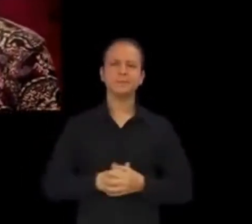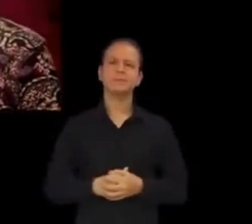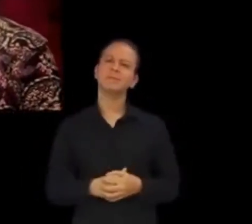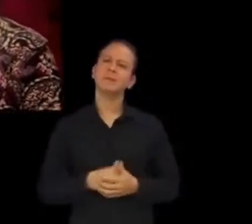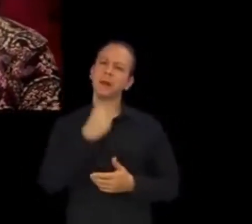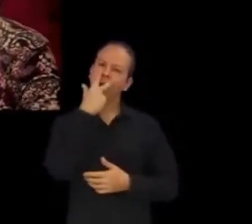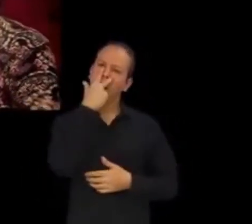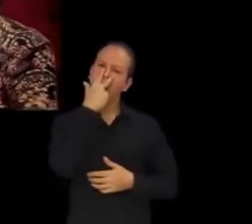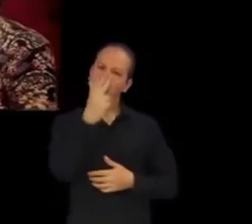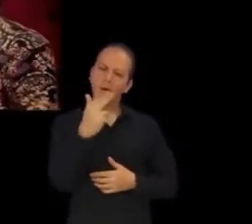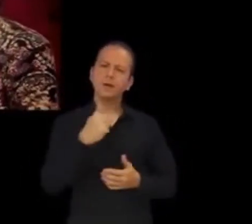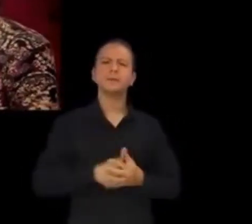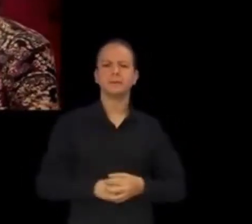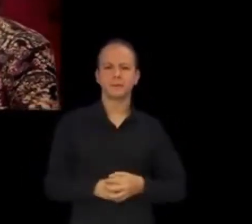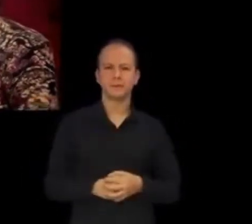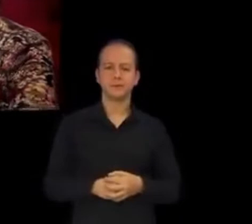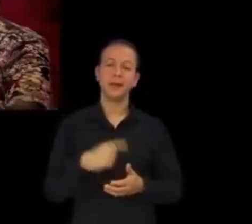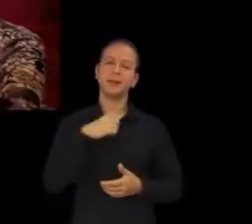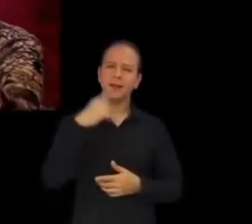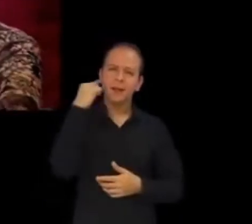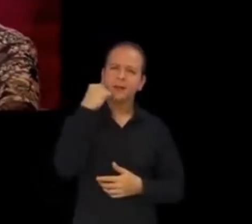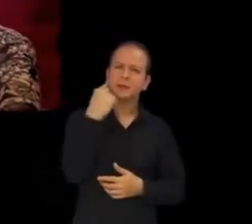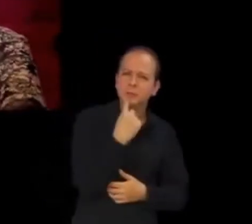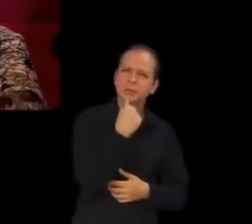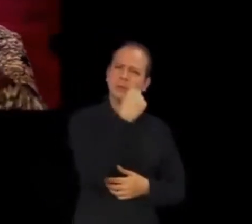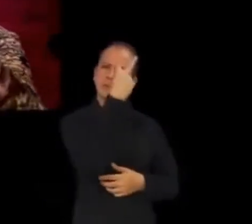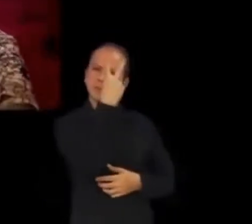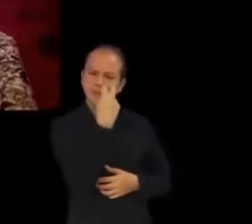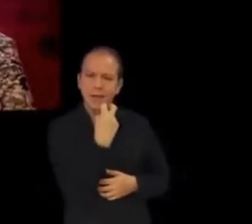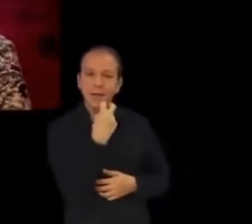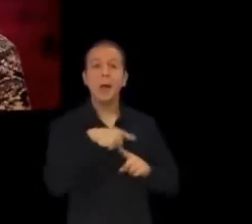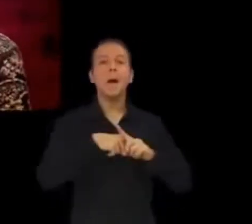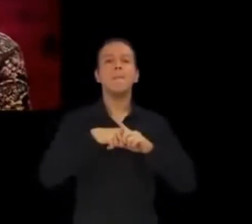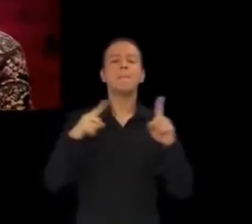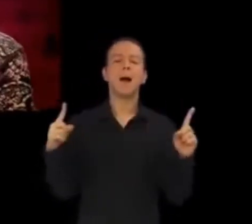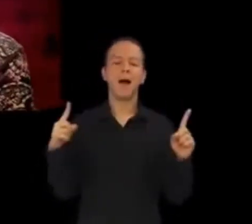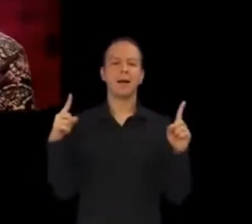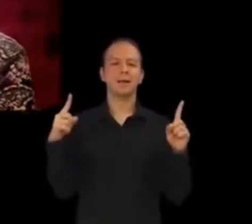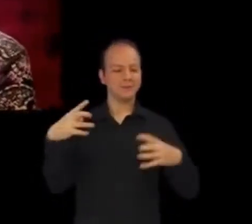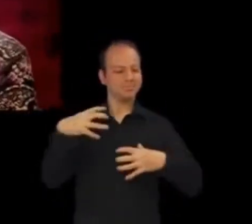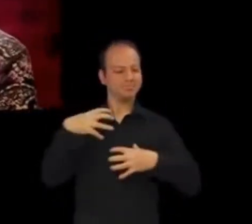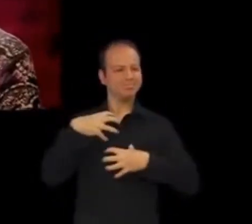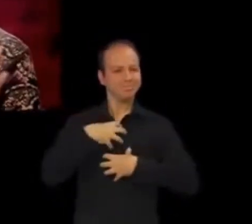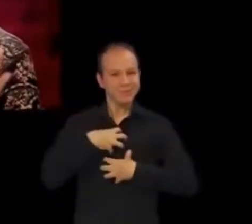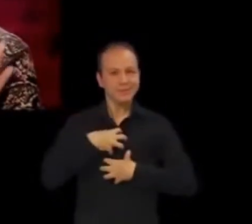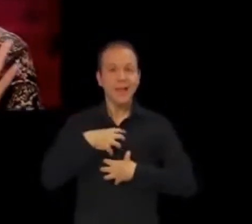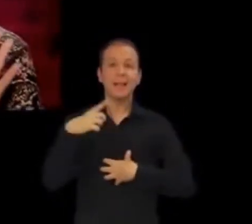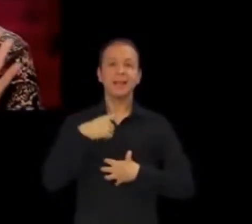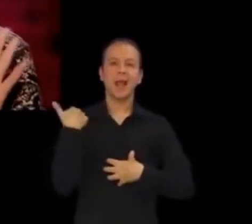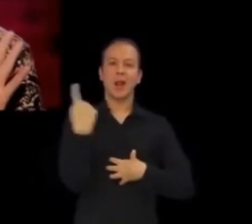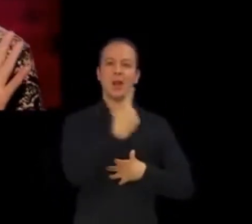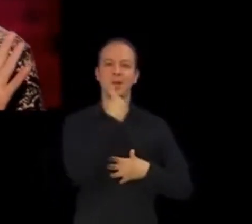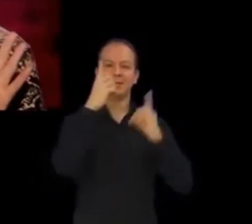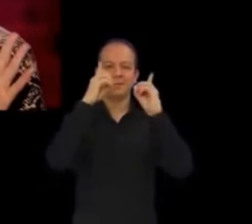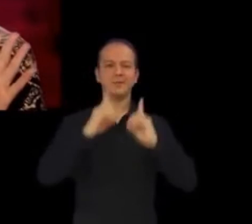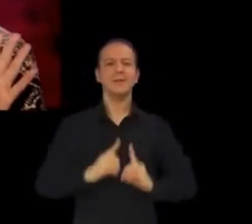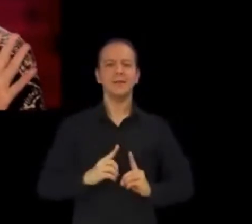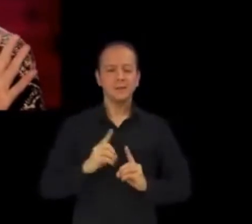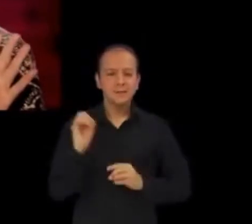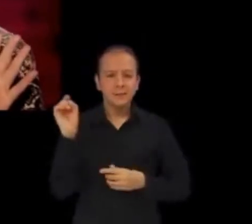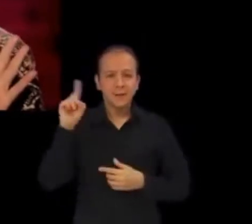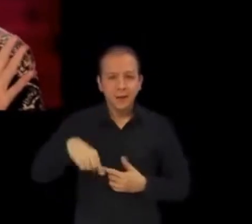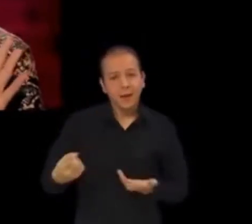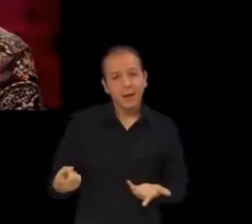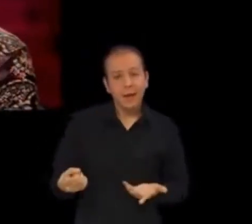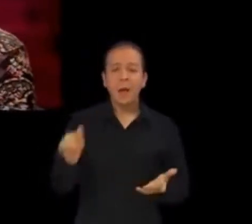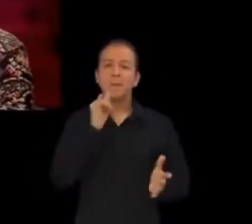assim. Eu acho que tem o surdo, tem o cego, mas, no fundo, todos nós também temos a nossa